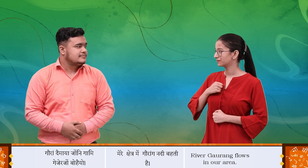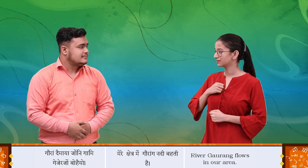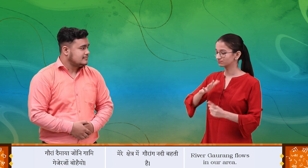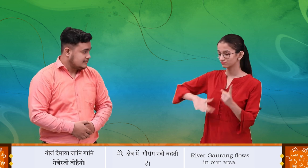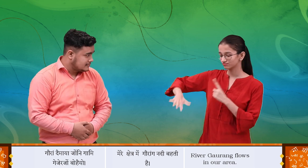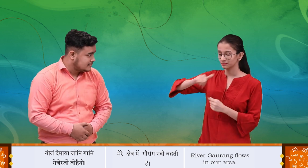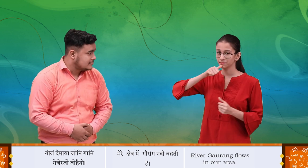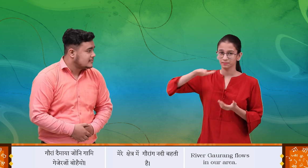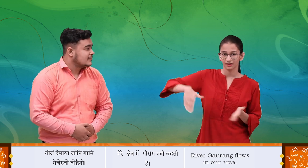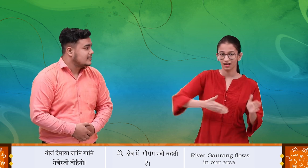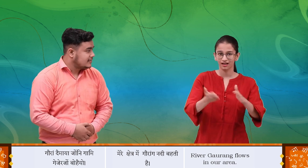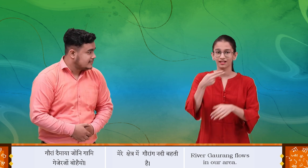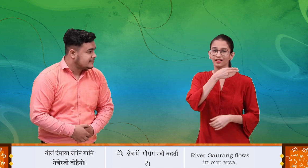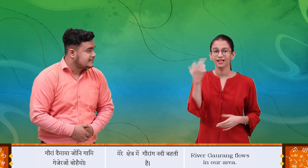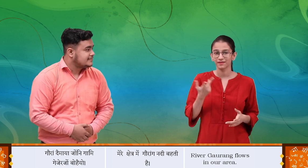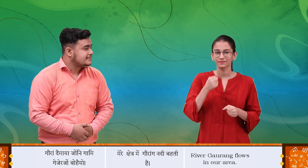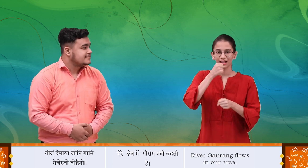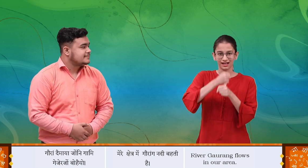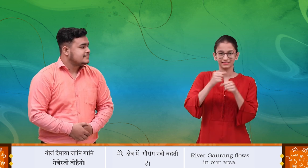Gaurang dimaya zengni gami gezerzeng bhuye.